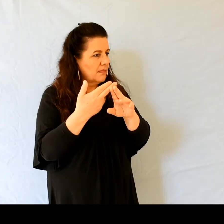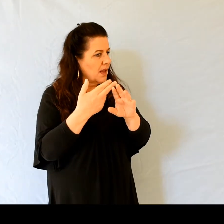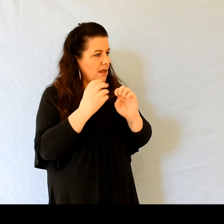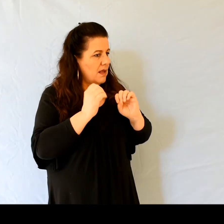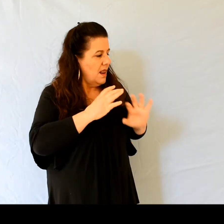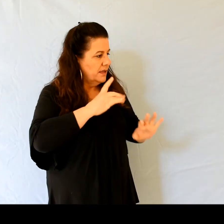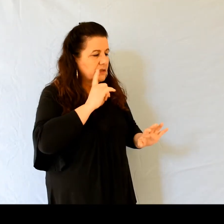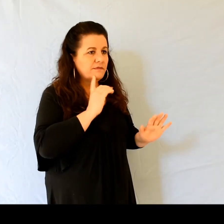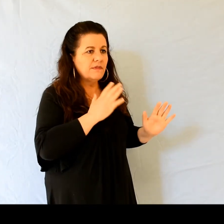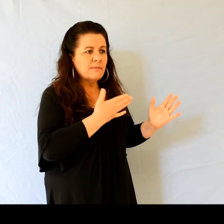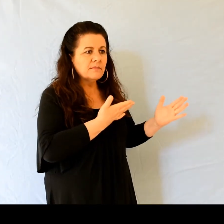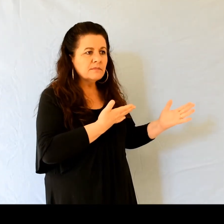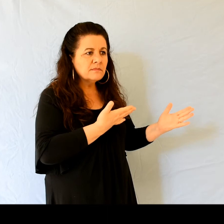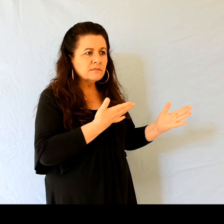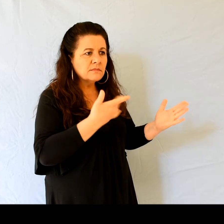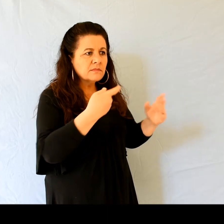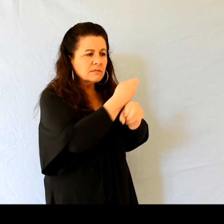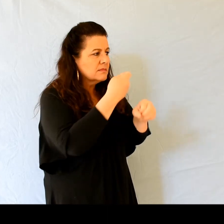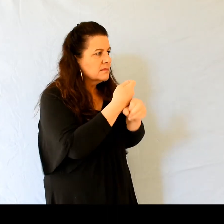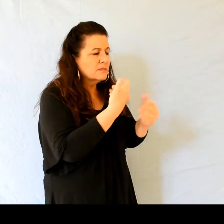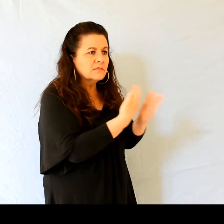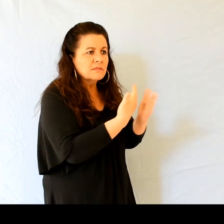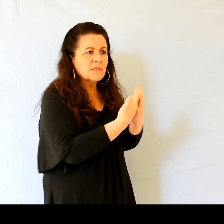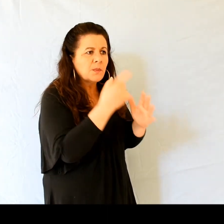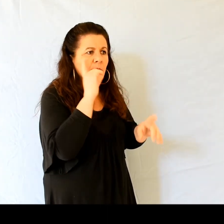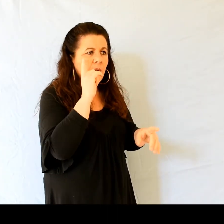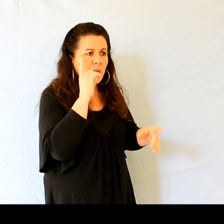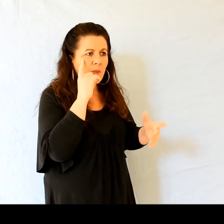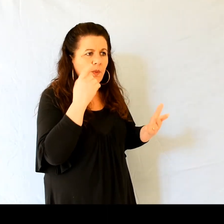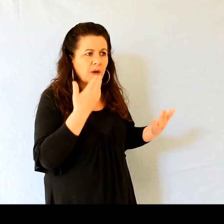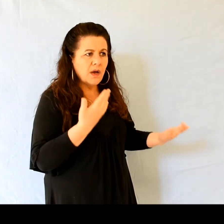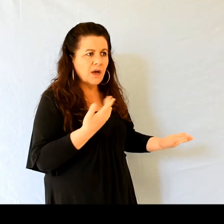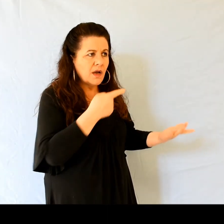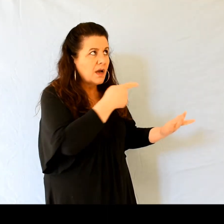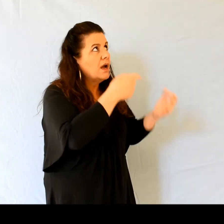Pourquoi la tourmenter? Il est beau le geste qu'elle a fait envers moi.